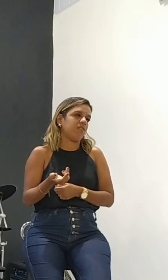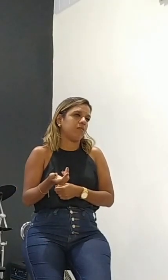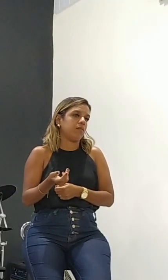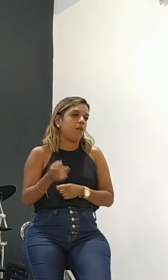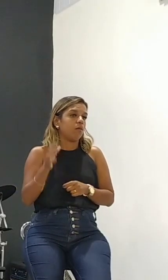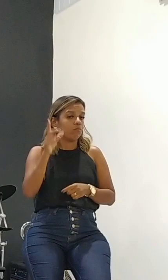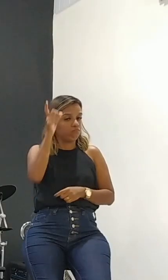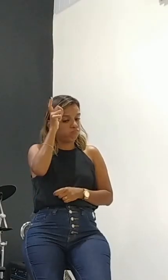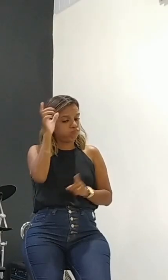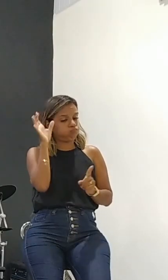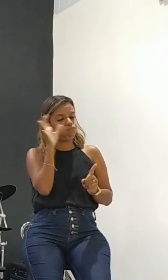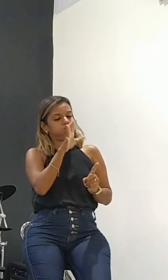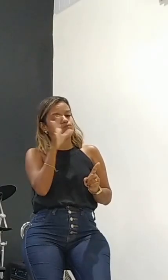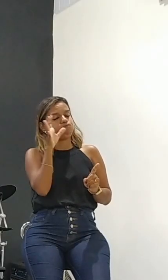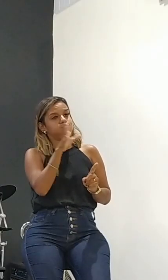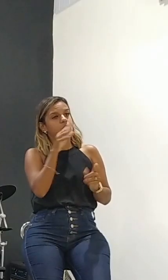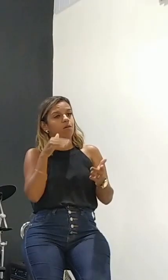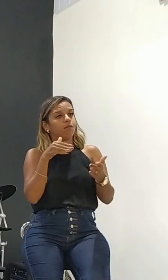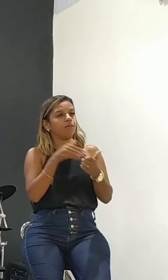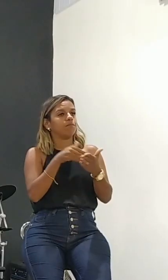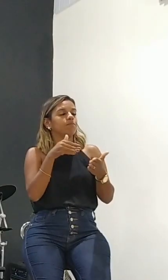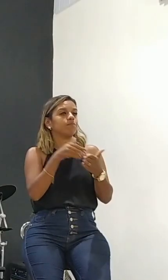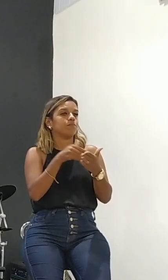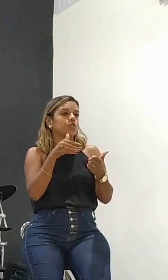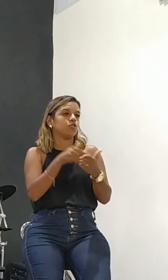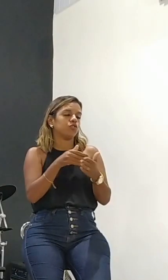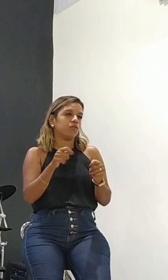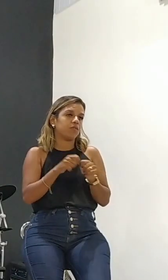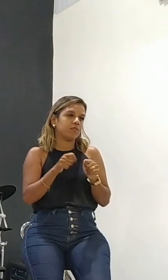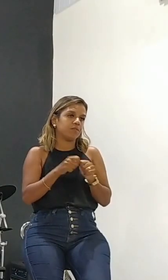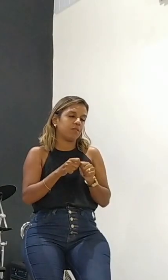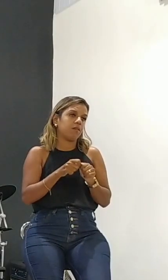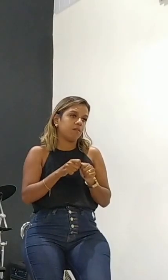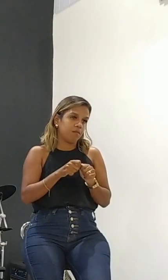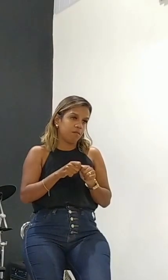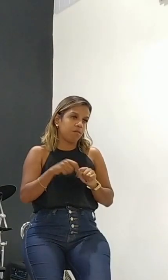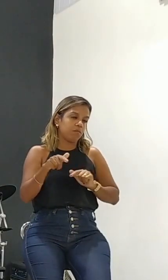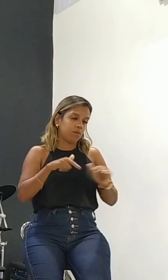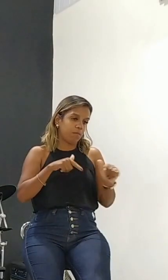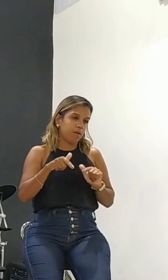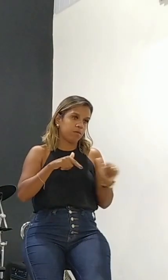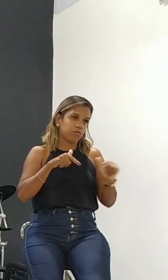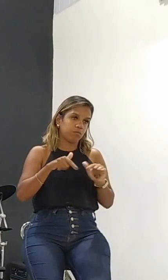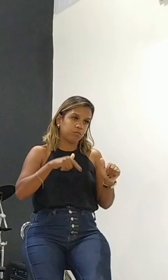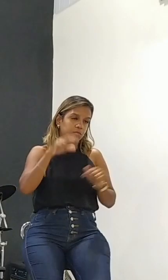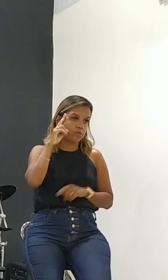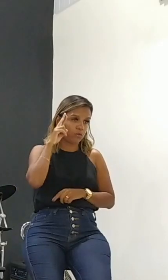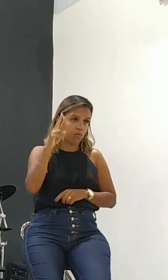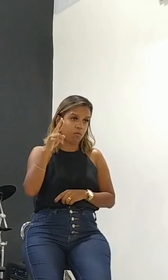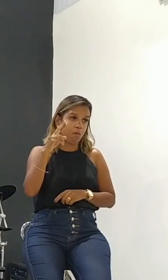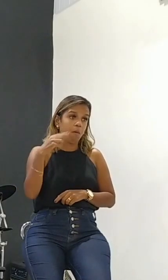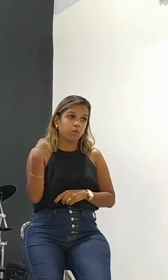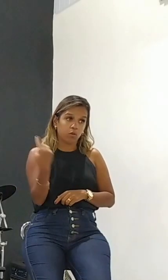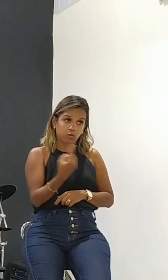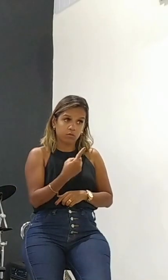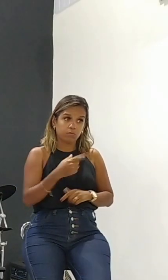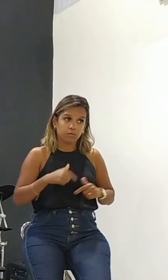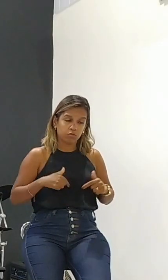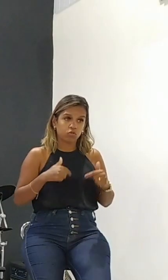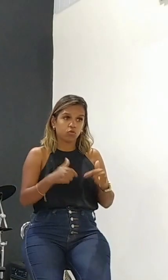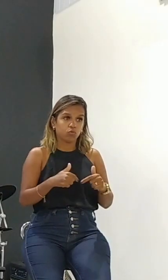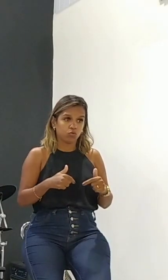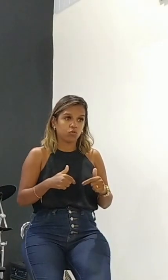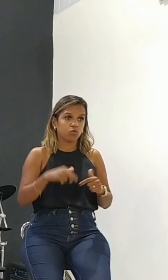ele vai colocando para impedir que a gente faça a obra. Mas a gente precisa ficar na posição que Deus